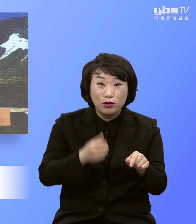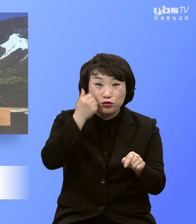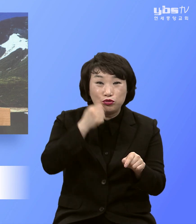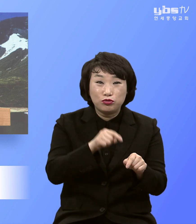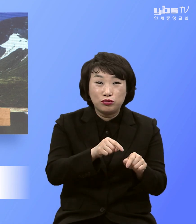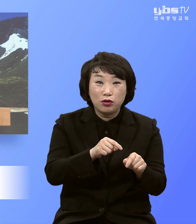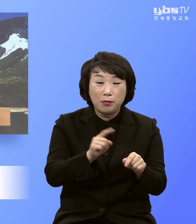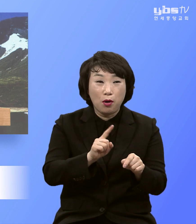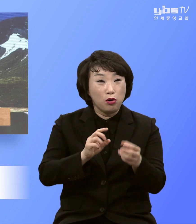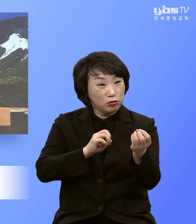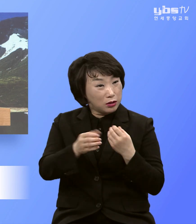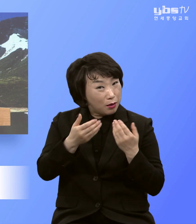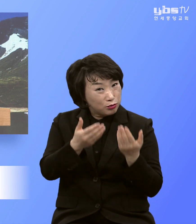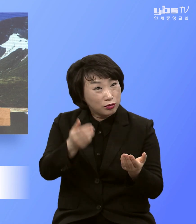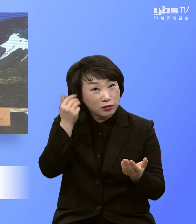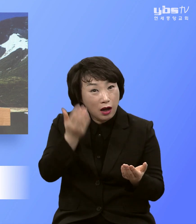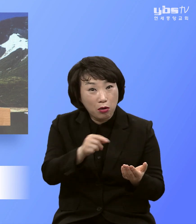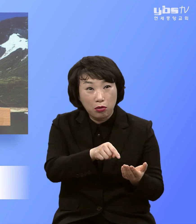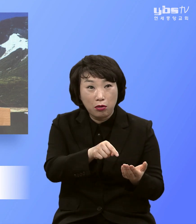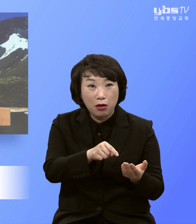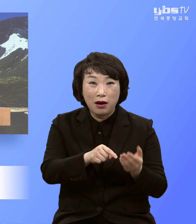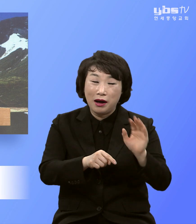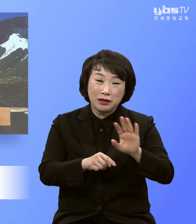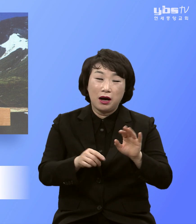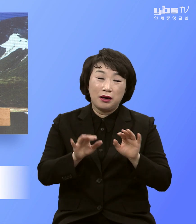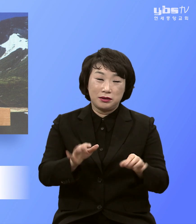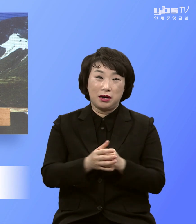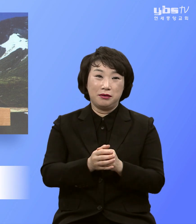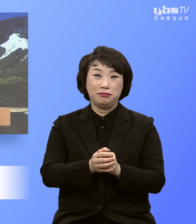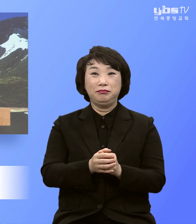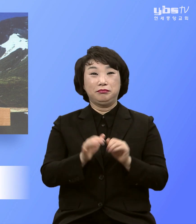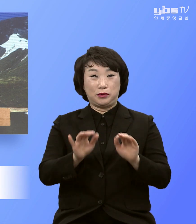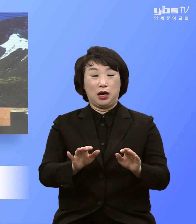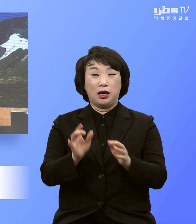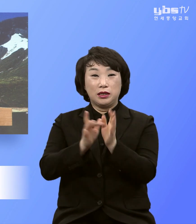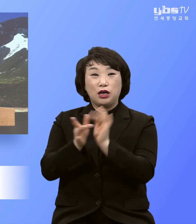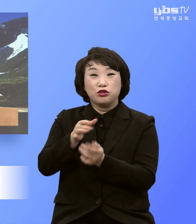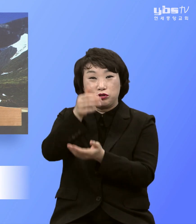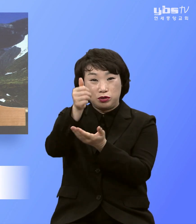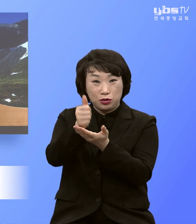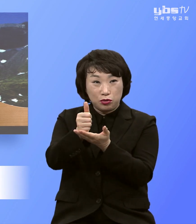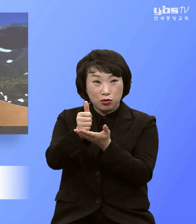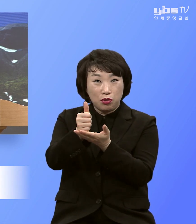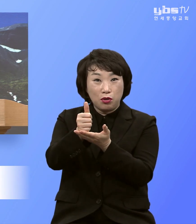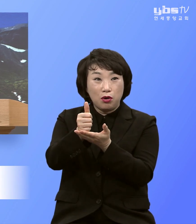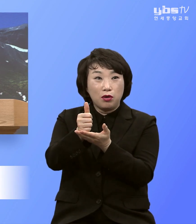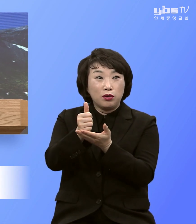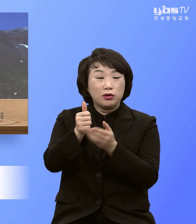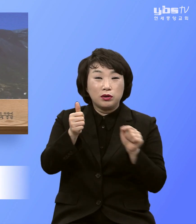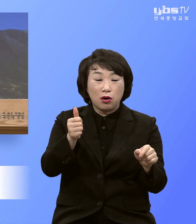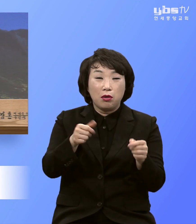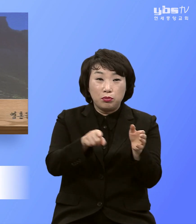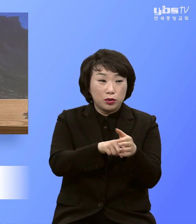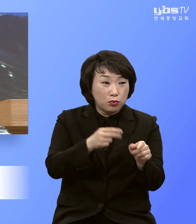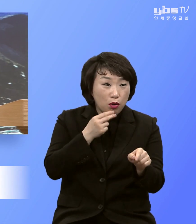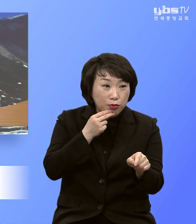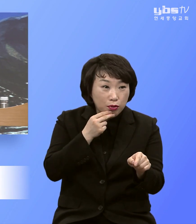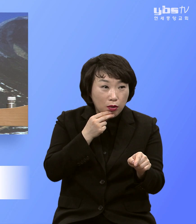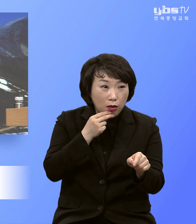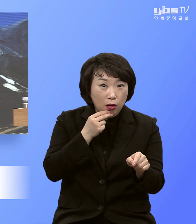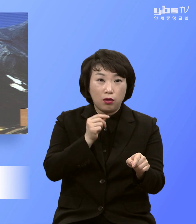자에게 응답하시겠다고 약속하신 예수 그리스도에 대해서 불신하게